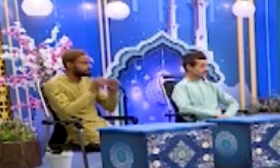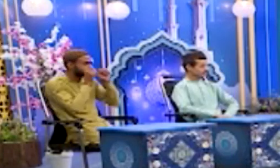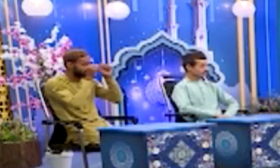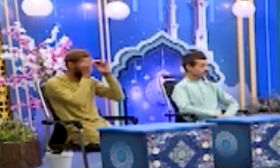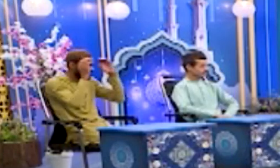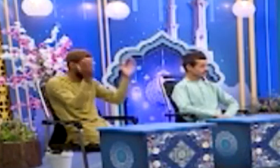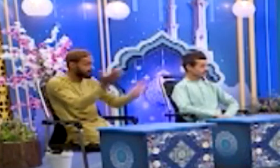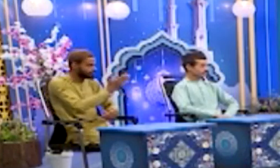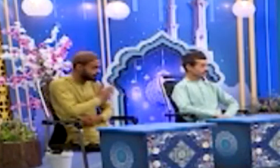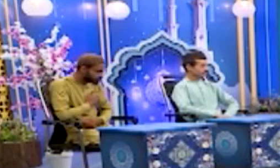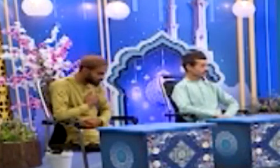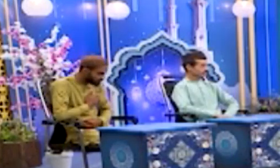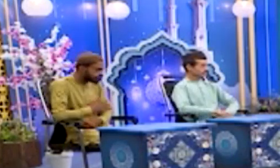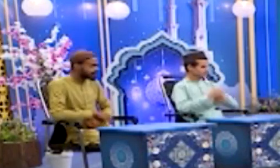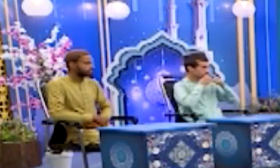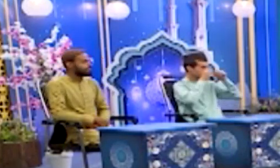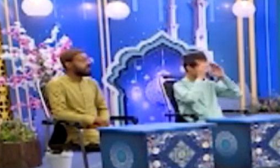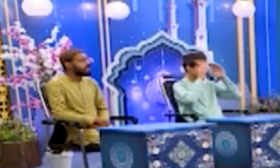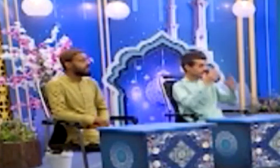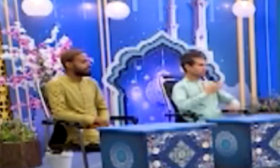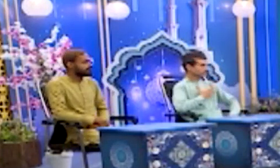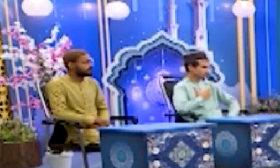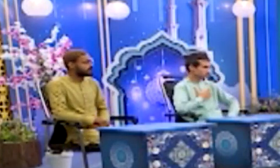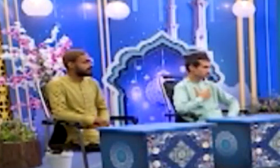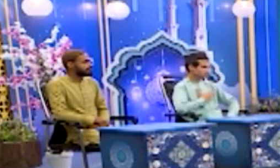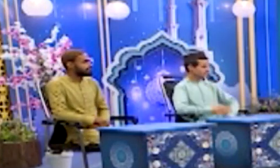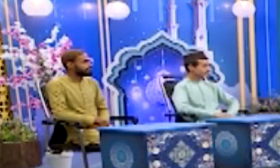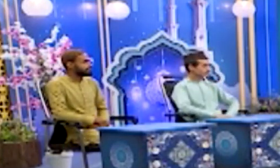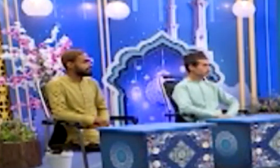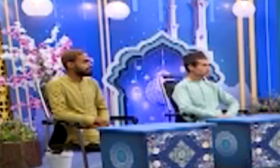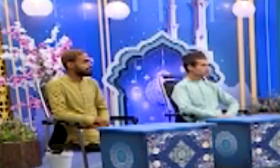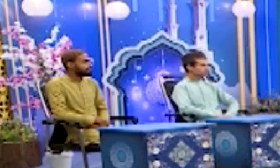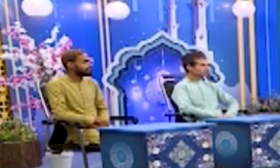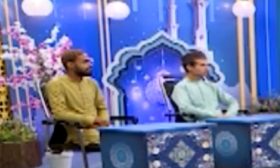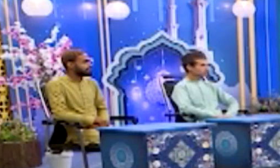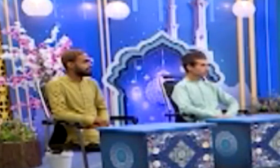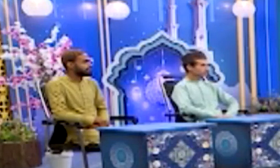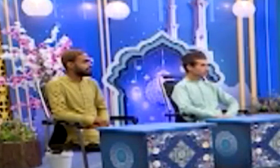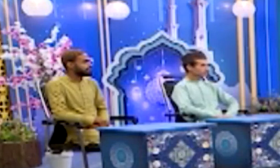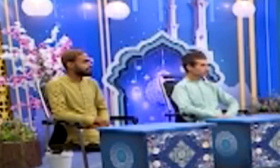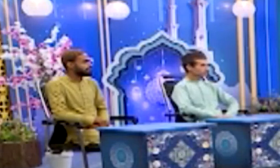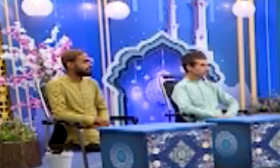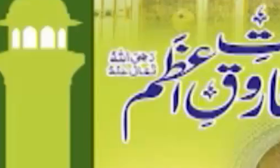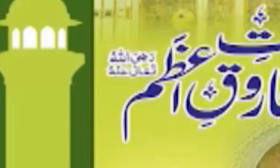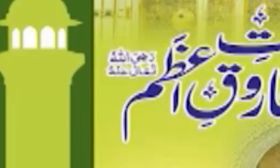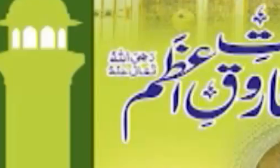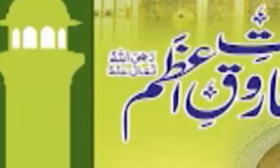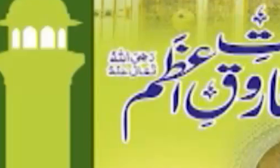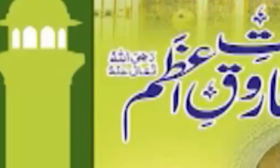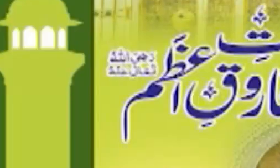علی محمد۔ شیخ طریقت امیر اہل سنت دامت برکاتہم العالیہ اپنے رسالے کرامات فاروق